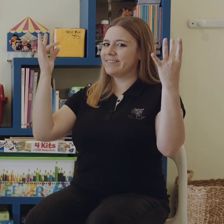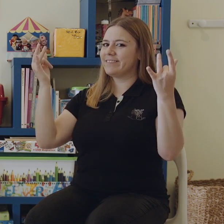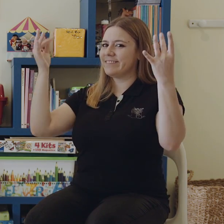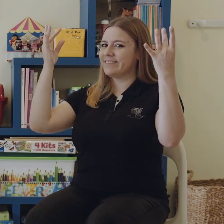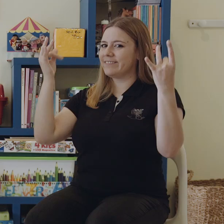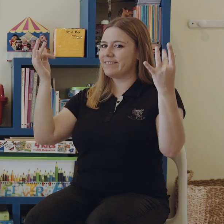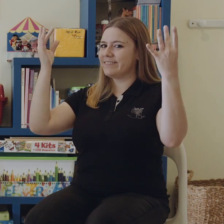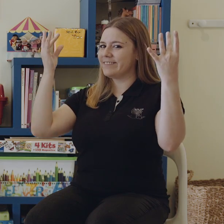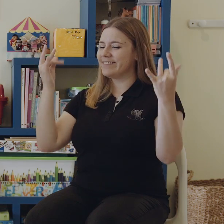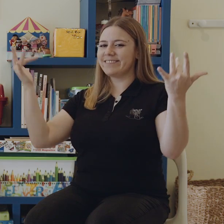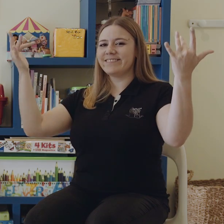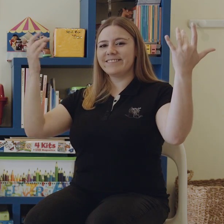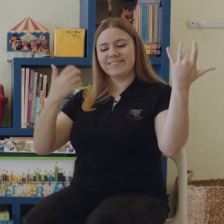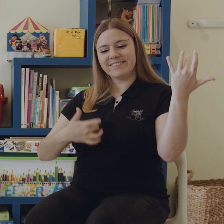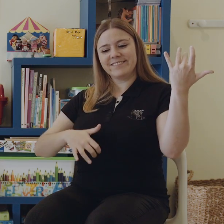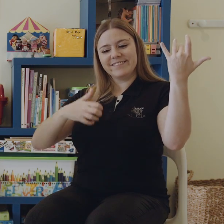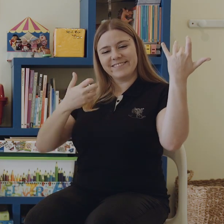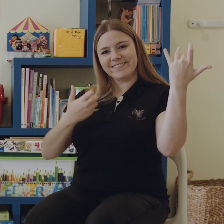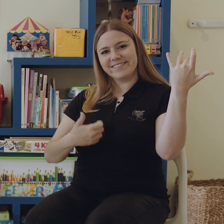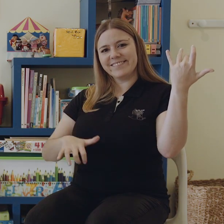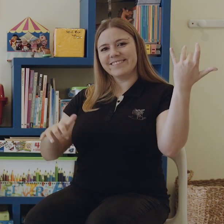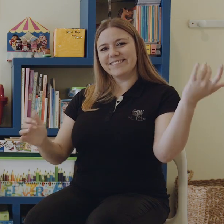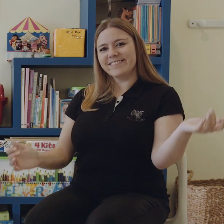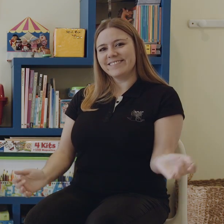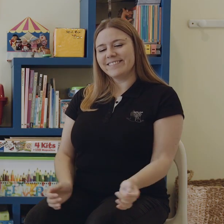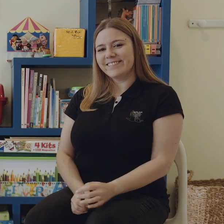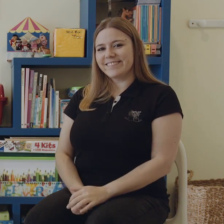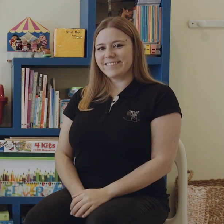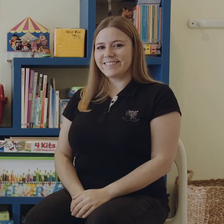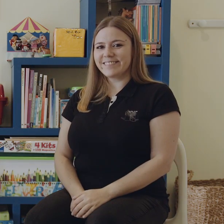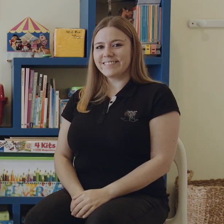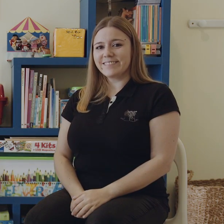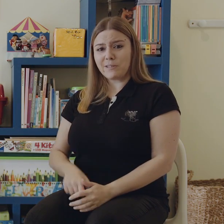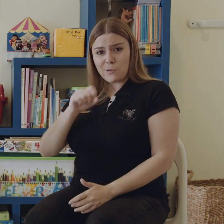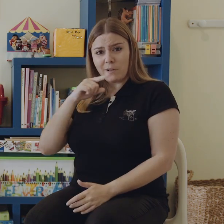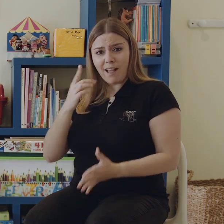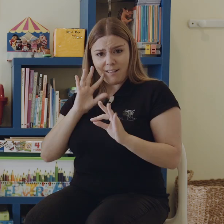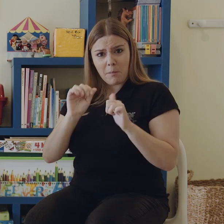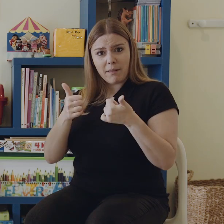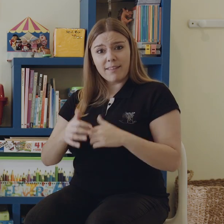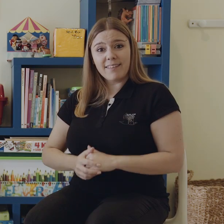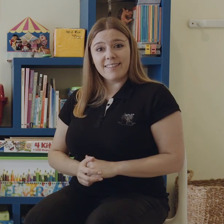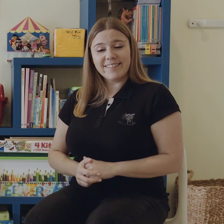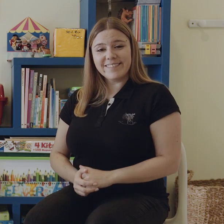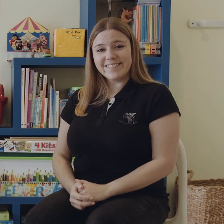tanta brincadeira. Pode sim, assim tá bem.